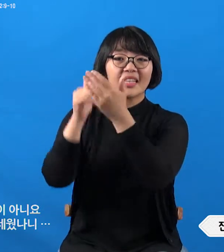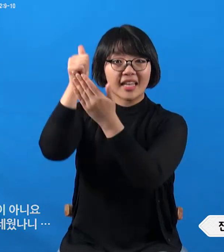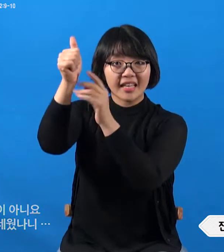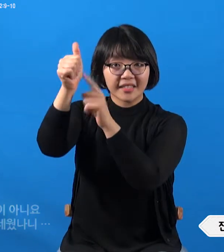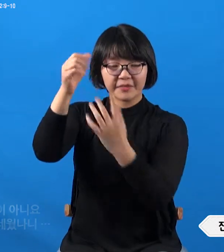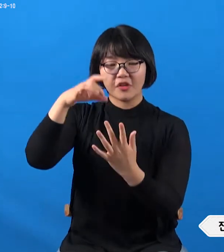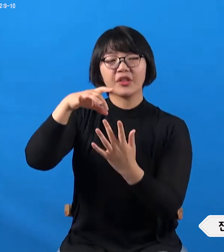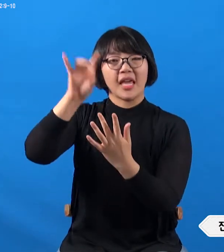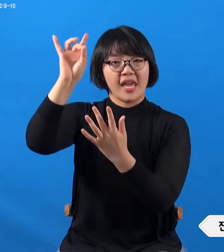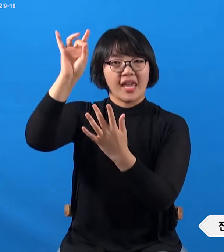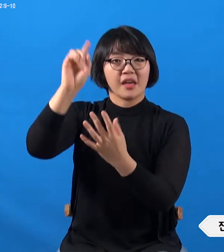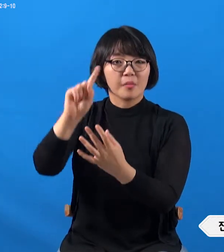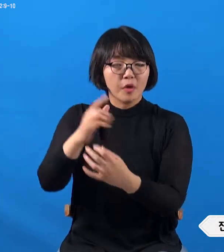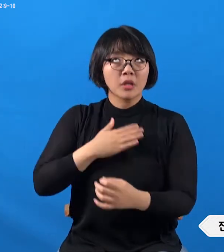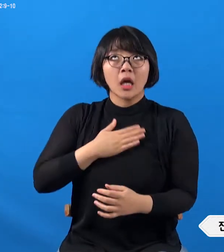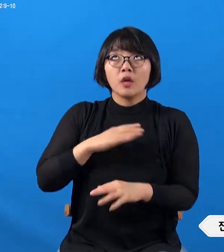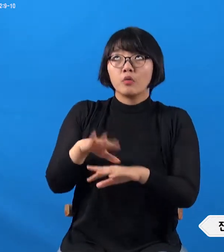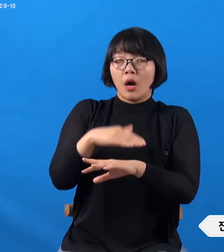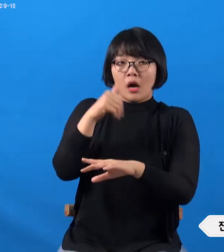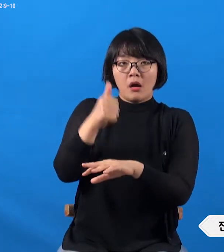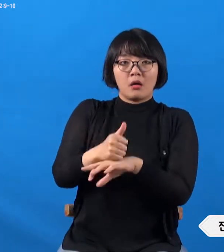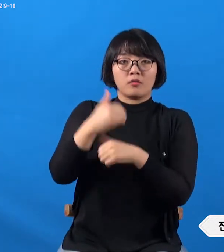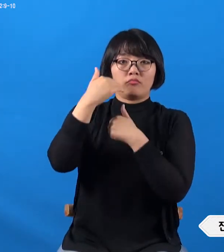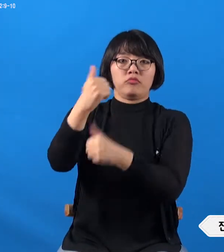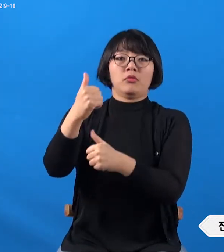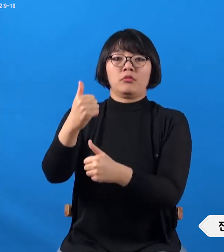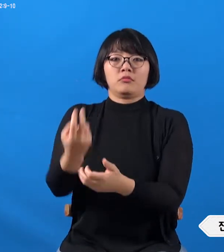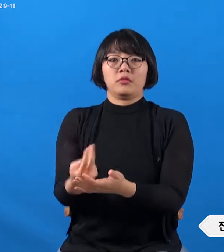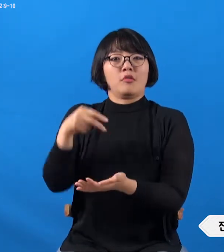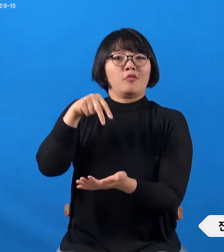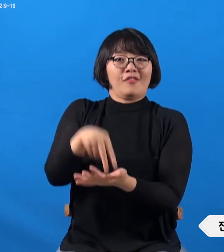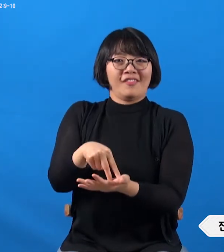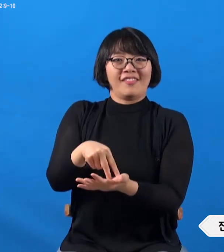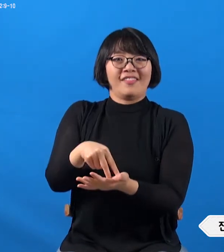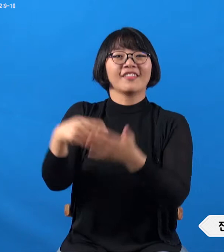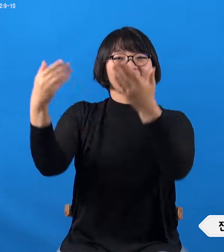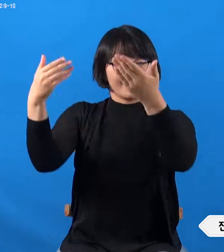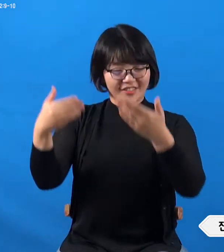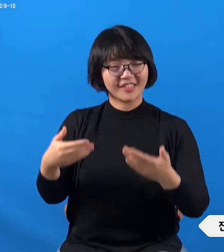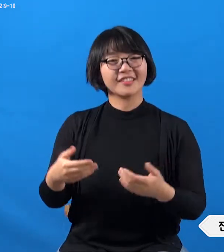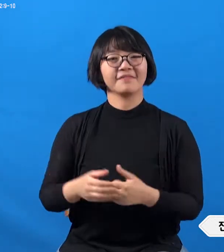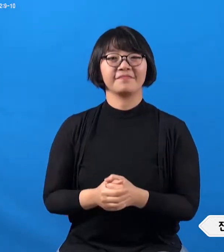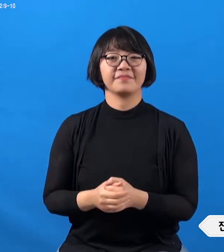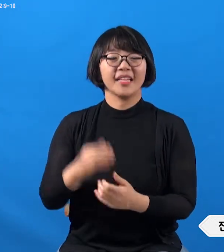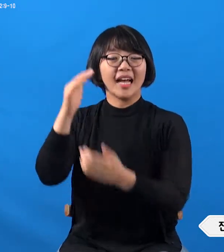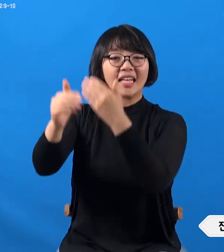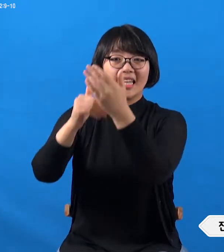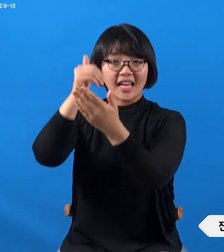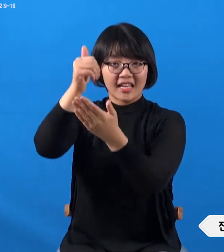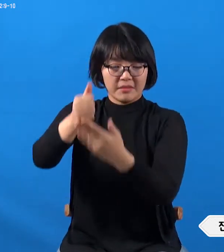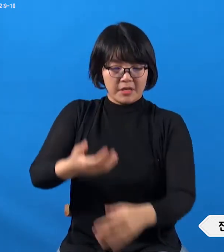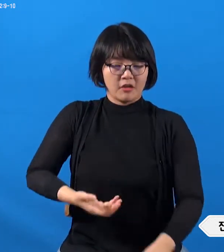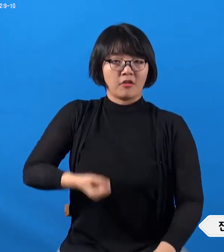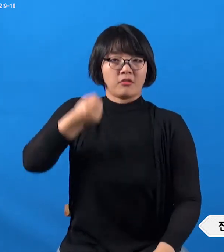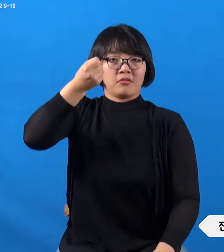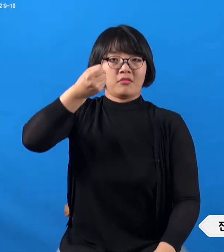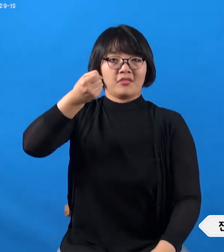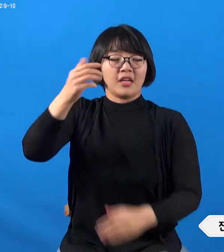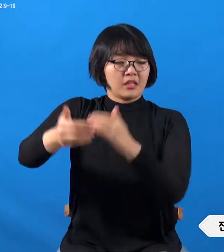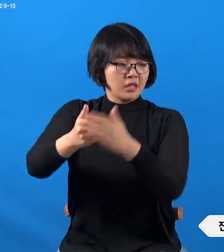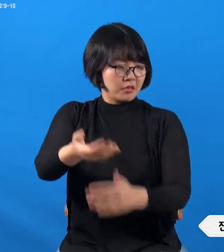하나님의 선택, 왕으로 삼으셨습니다. 로열 패밀리가 되게 하셨습니다. 하나님의